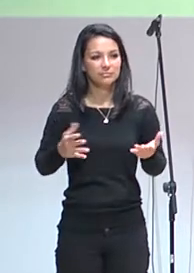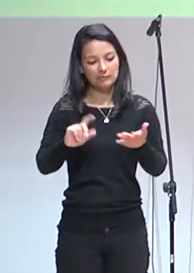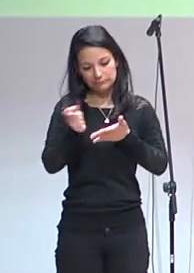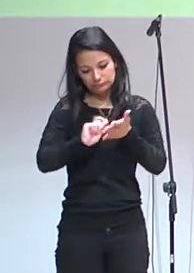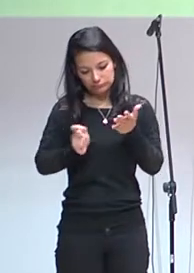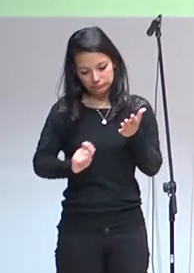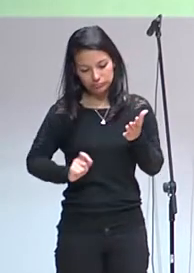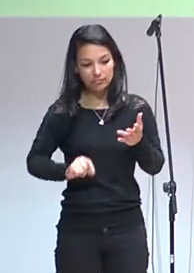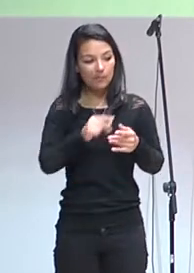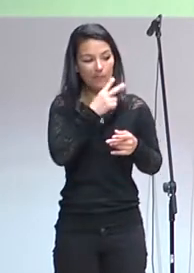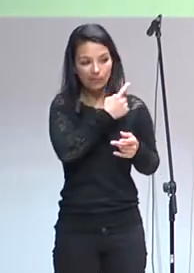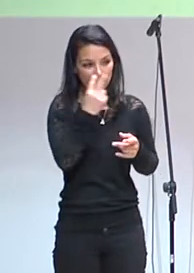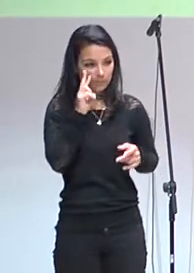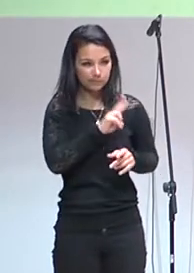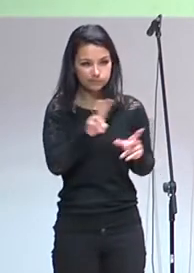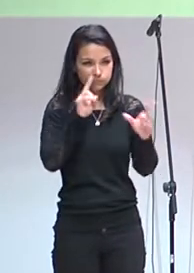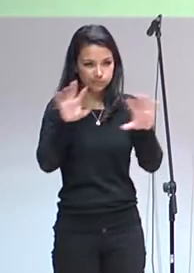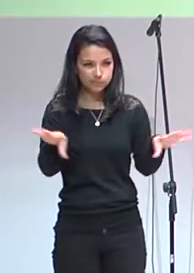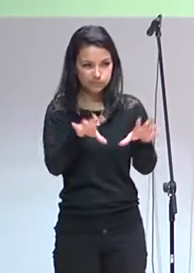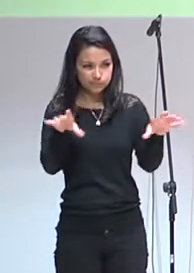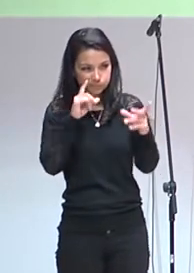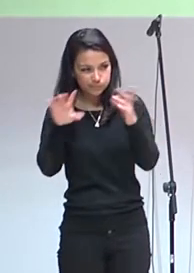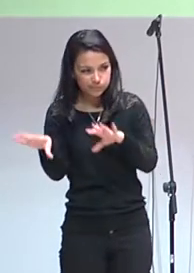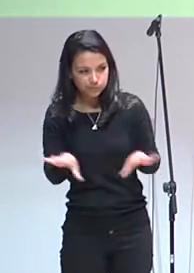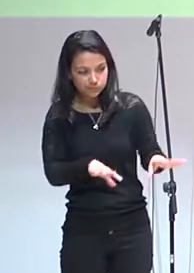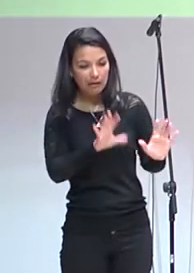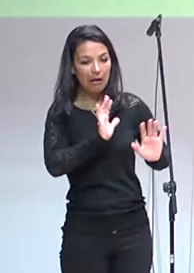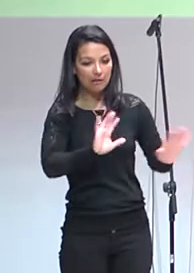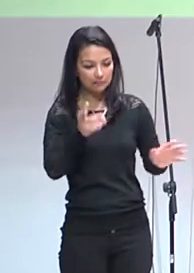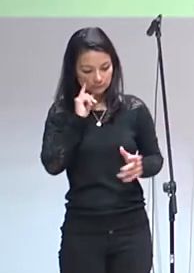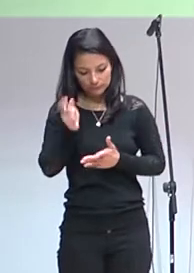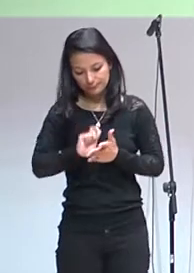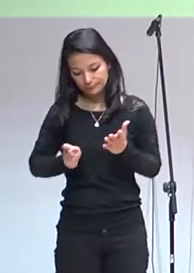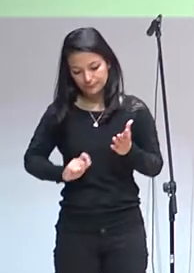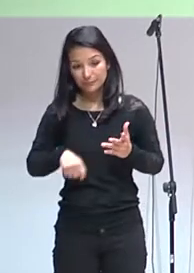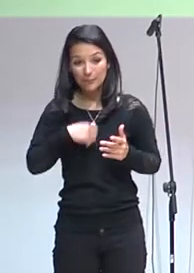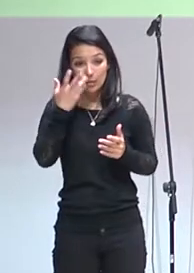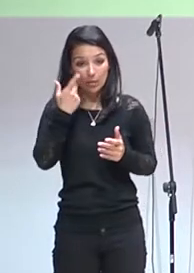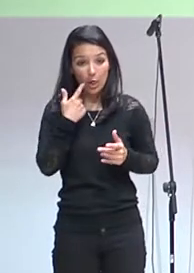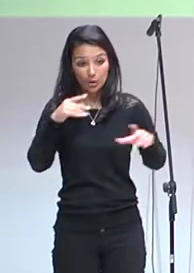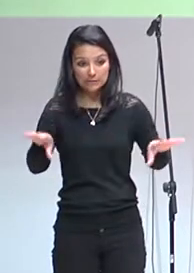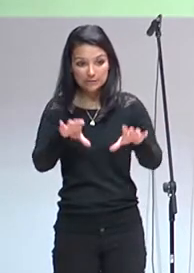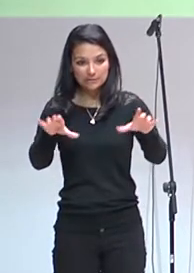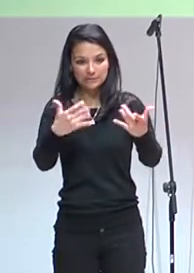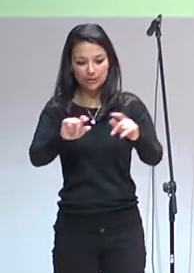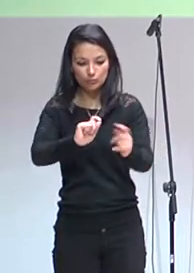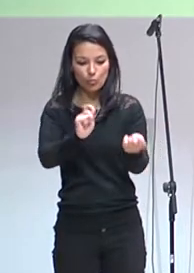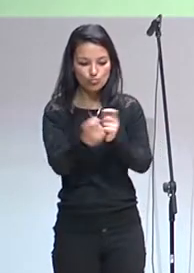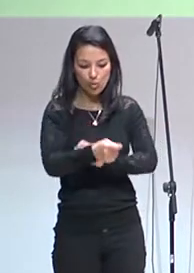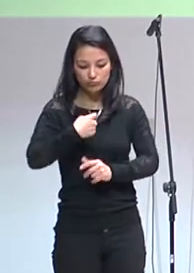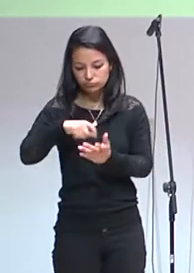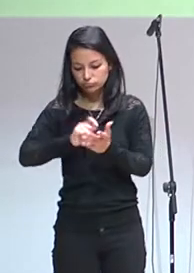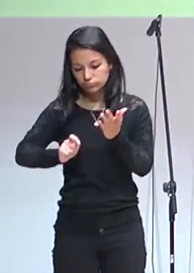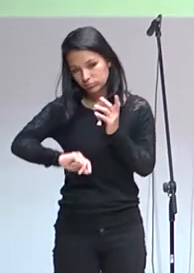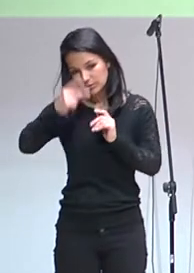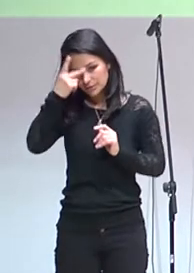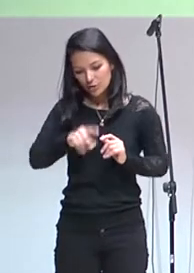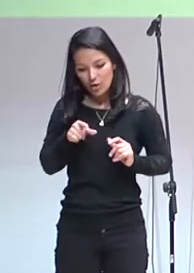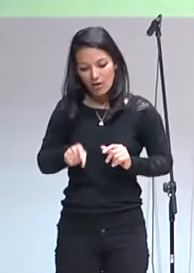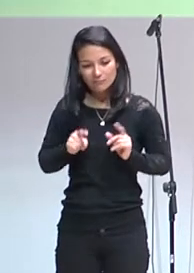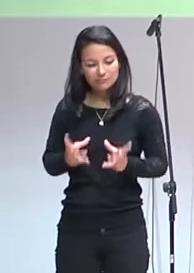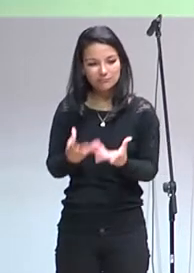describir lo que la gente hacía, donde convirtió lo cotidiano, lo convirtió en historia y lo convirtió en algo que tiene